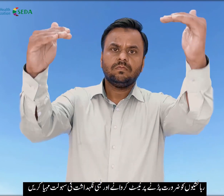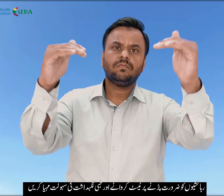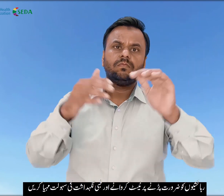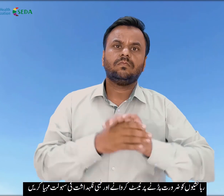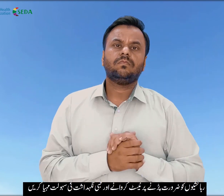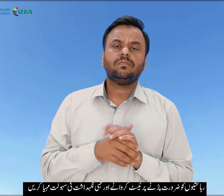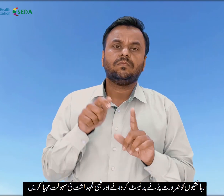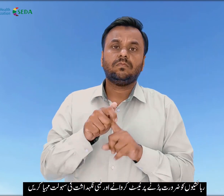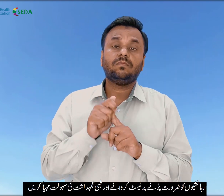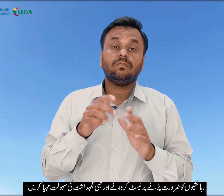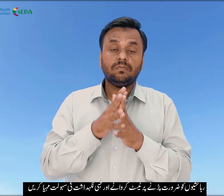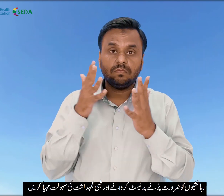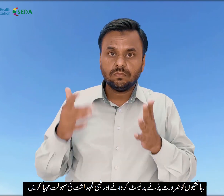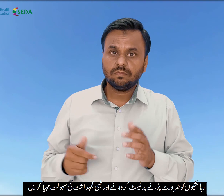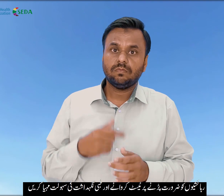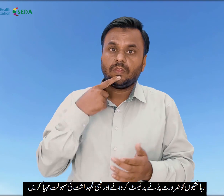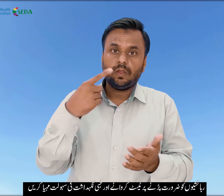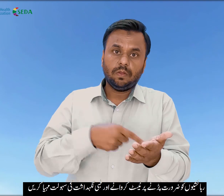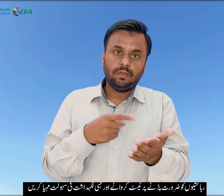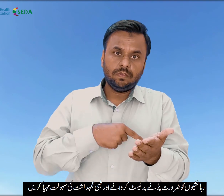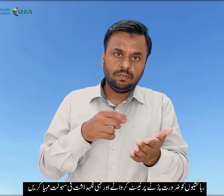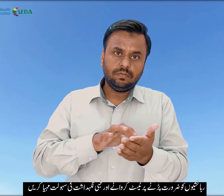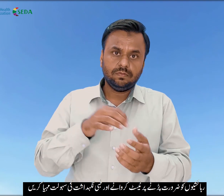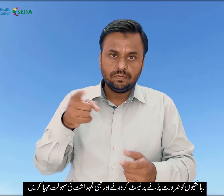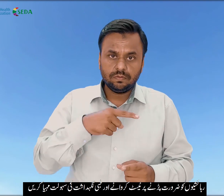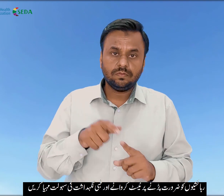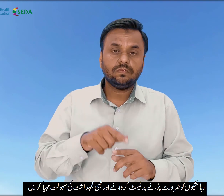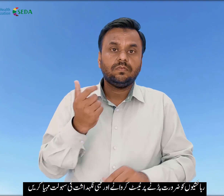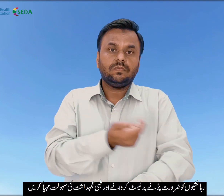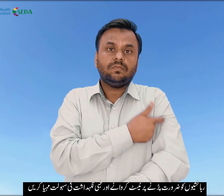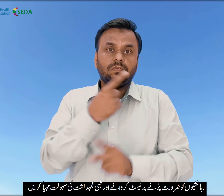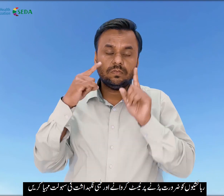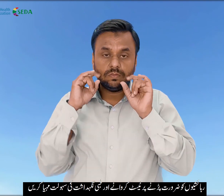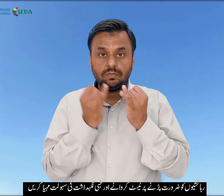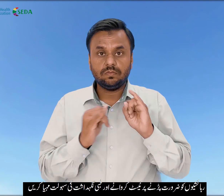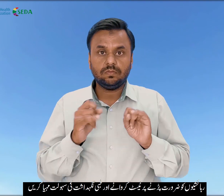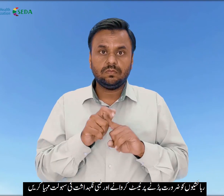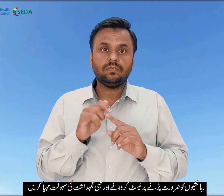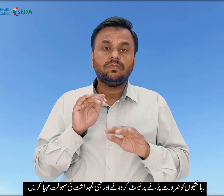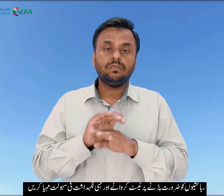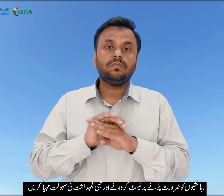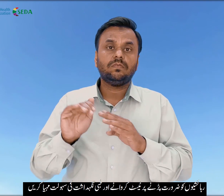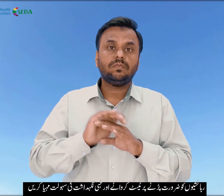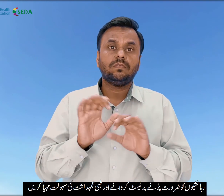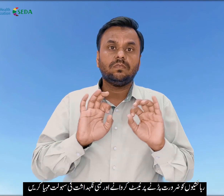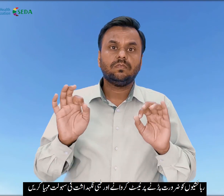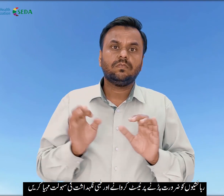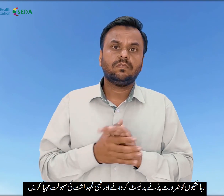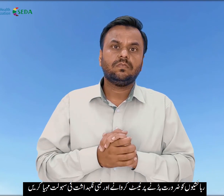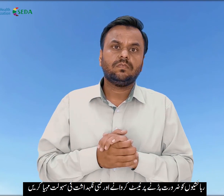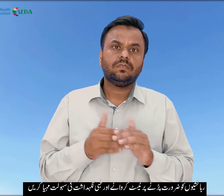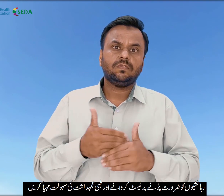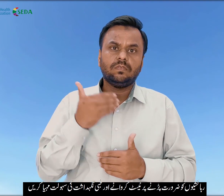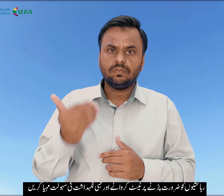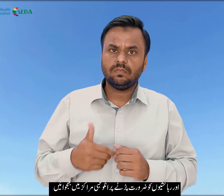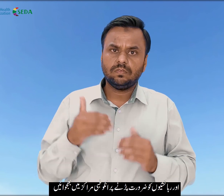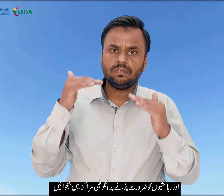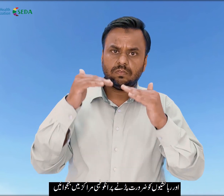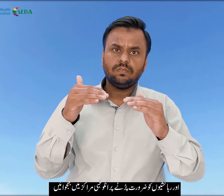رہائشیوں کو ضرورت پڑنے پر ٹیسٹ کروانے اور طبی نگہداشت کی سہولت مہیا کریں، اور رہائشیوں